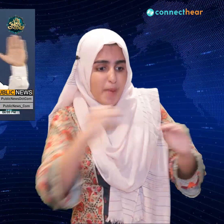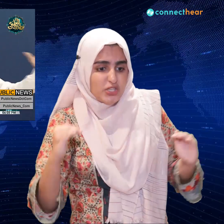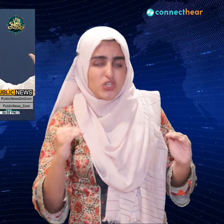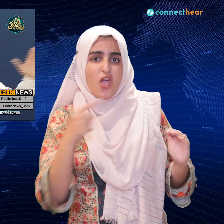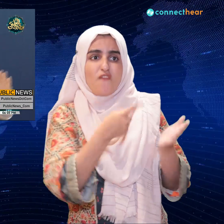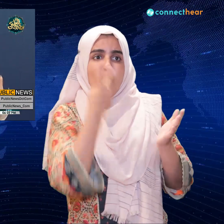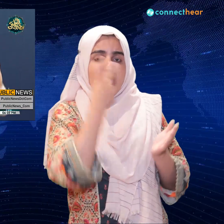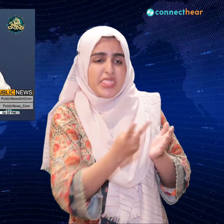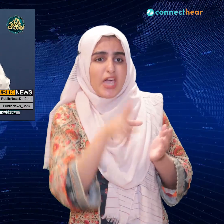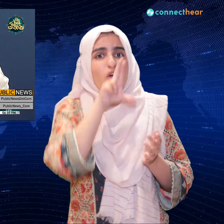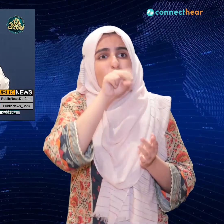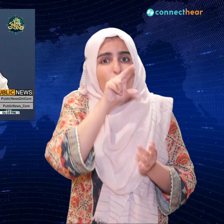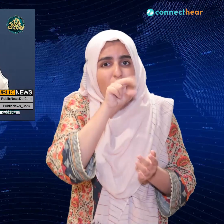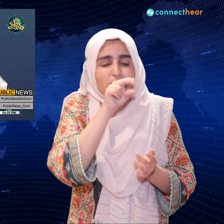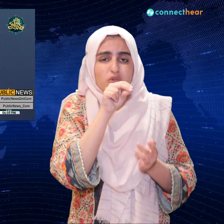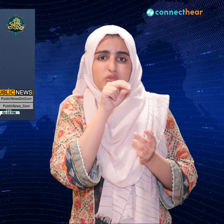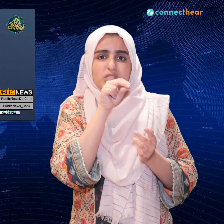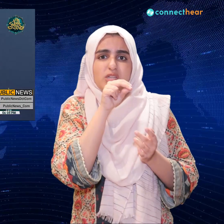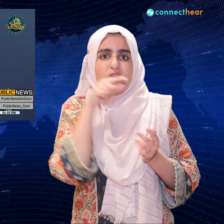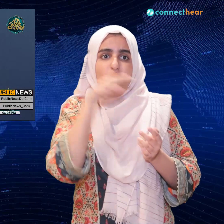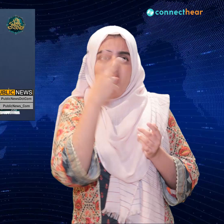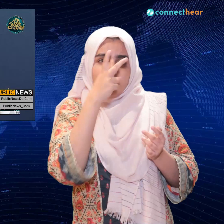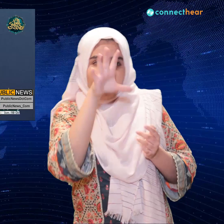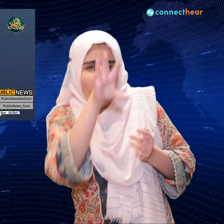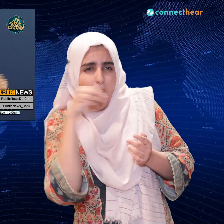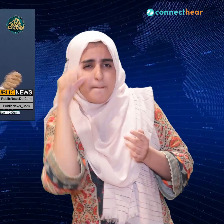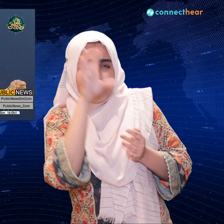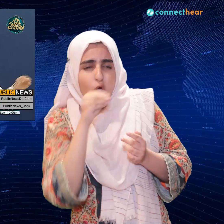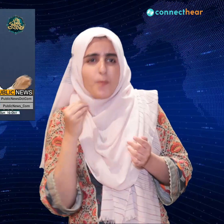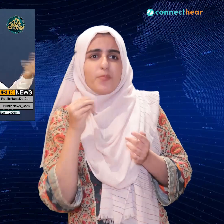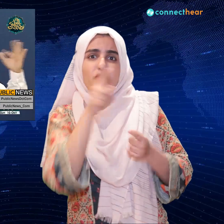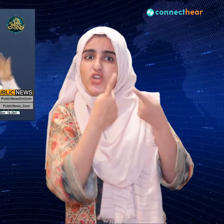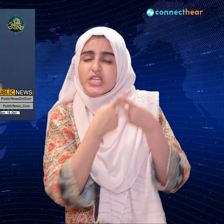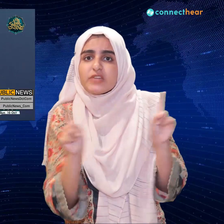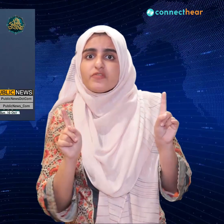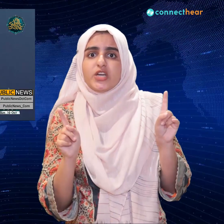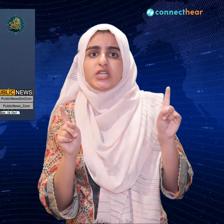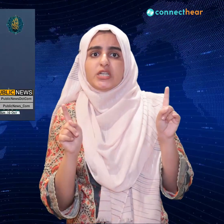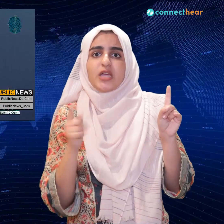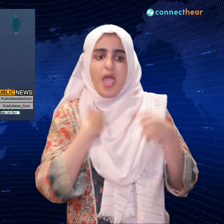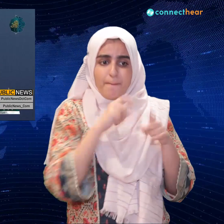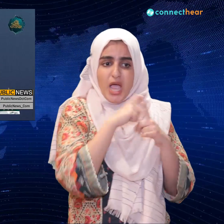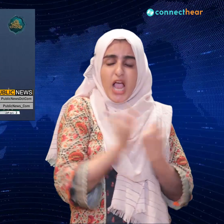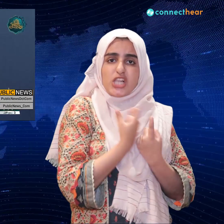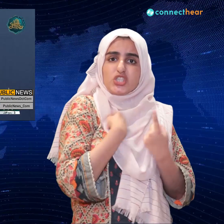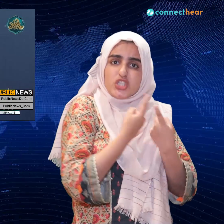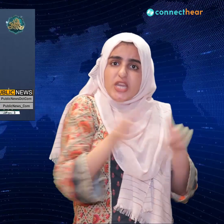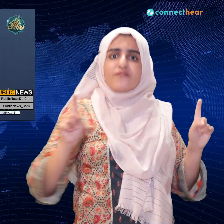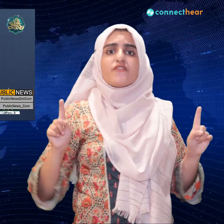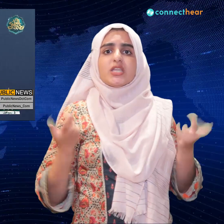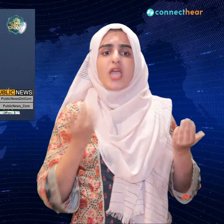ہے، کارٹونز کے ایک کارٹون بڑا انفلوئنس کر رہے ہیں بچوں کو. اس کارٹون کے اندر کلچر بالکل مختلف ہے، بچوں کے